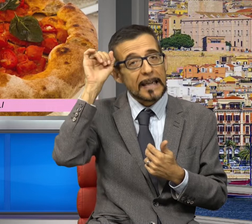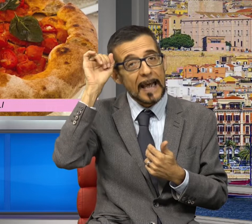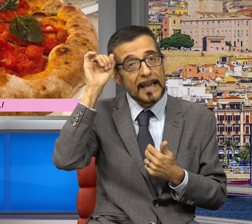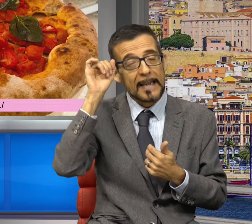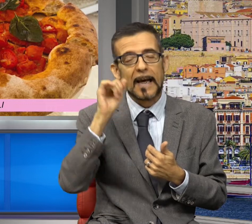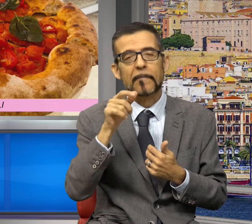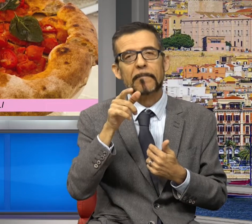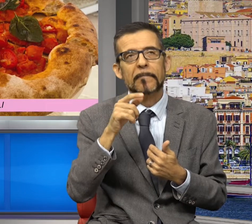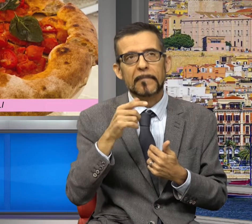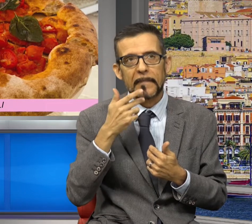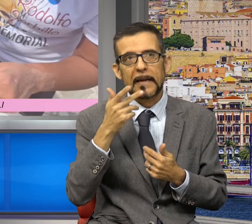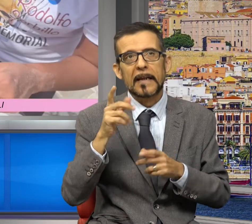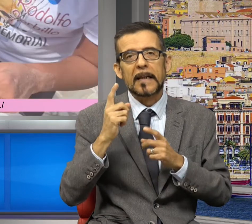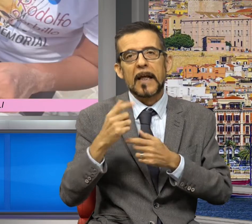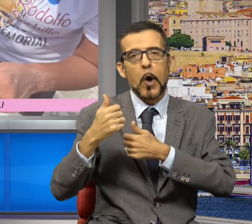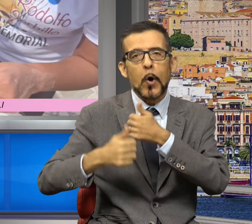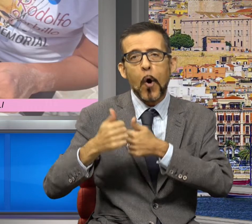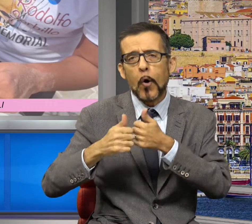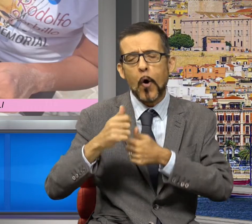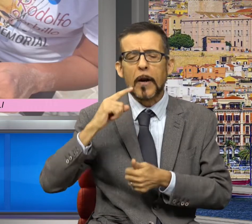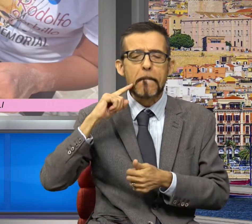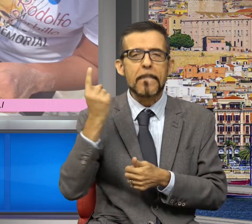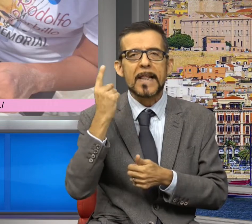dover concorrere con i migliori pizzaioli di tutta Italia e Europa.